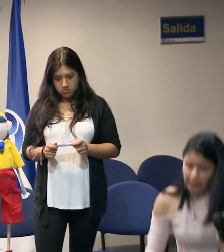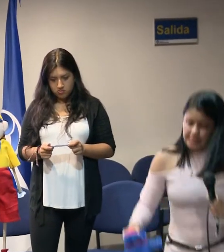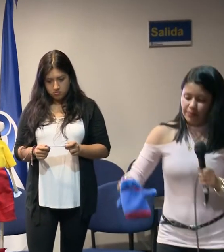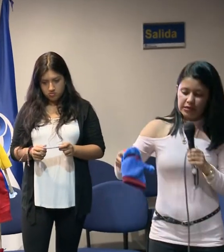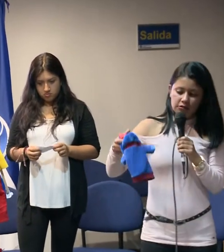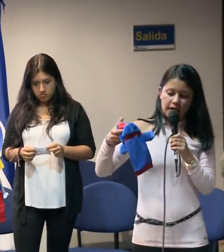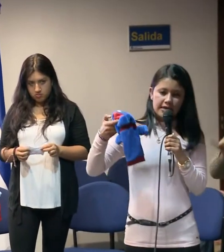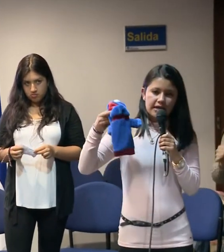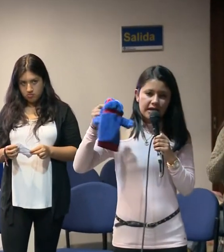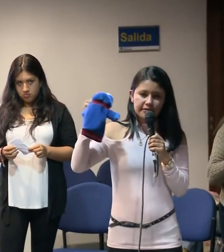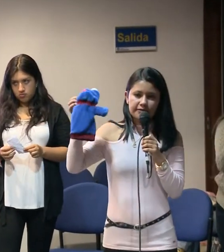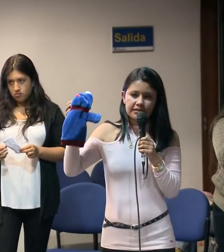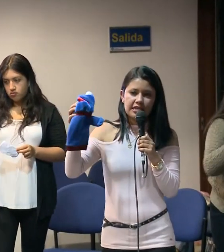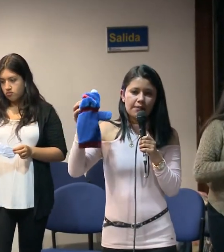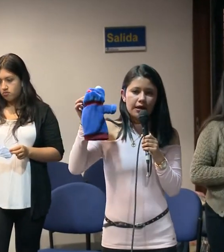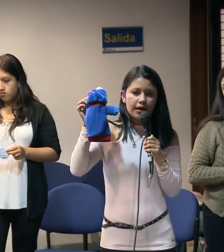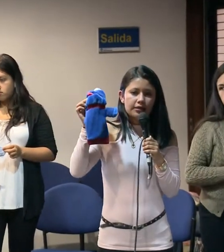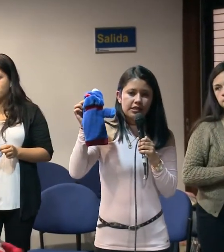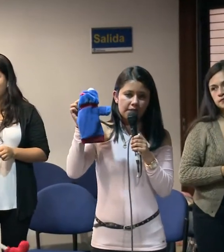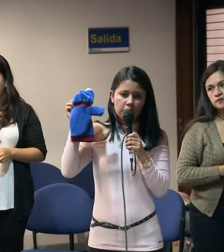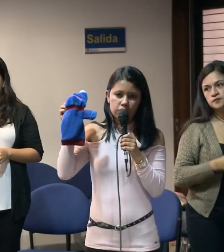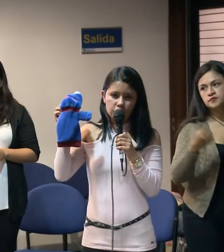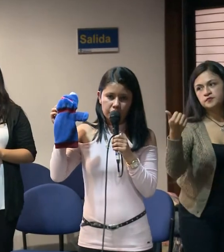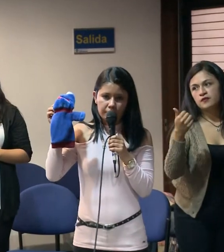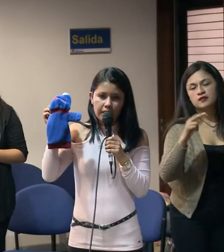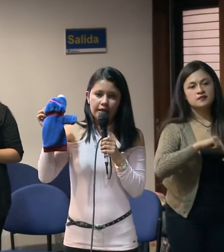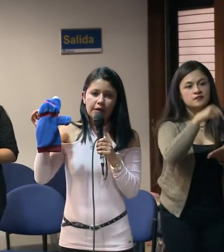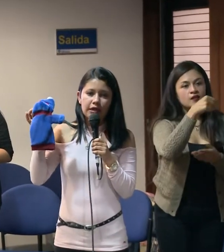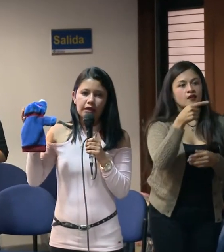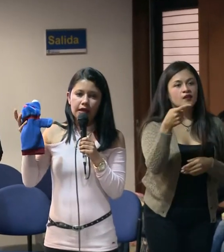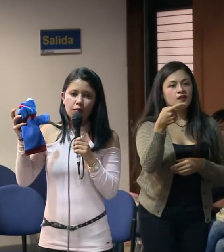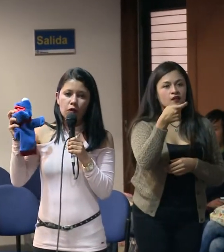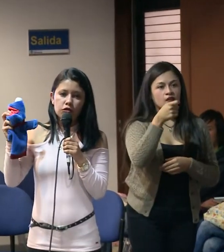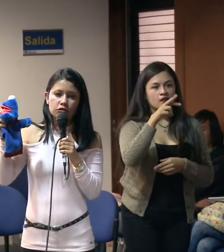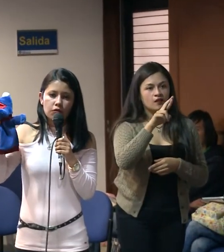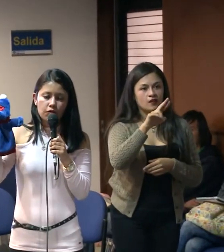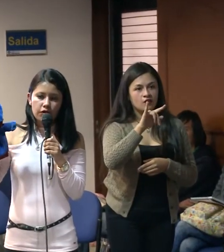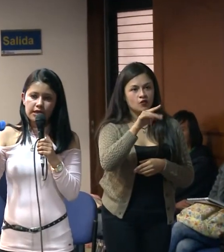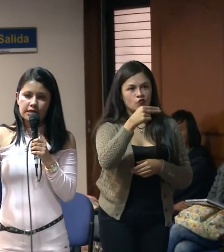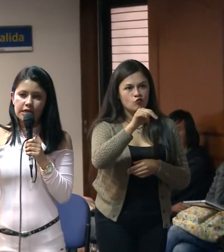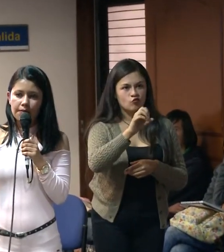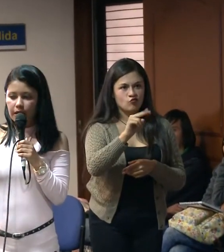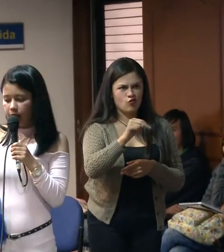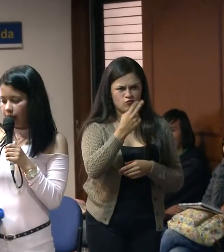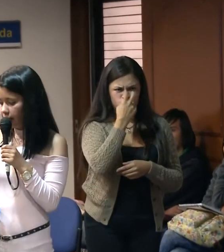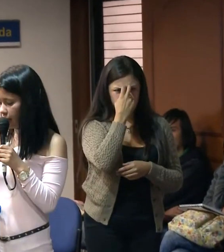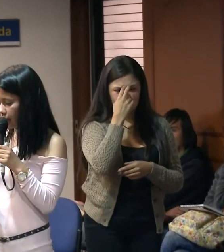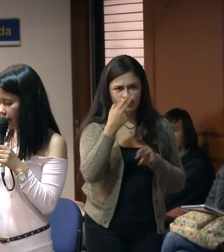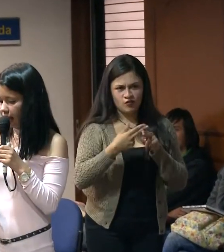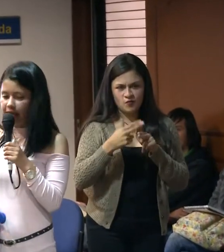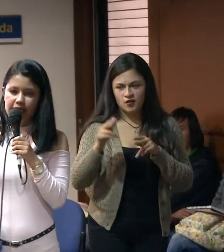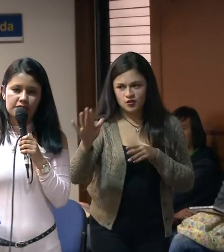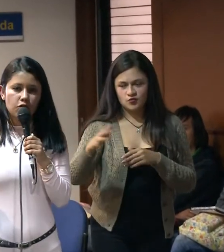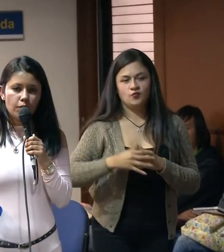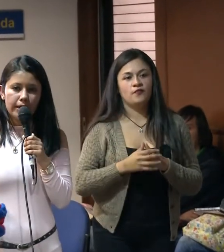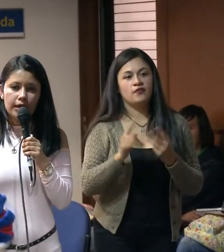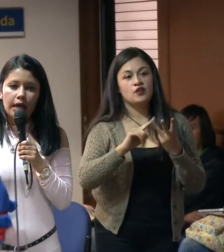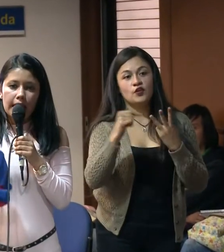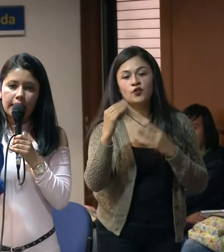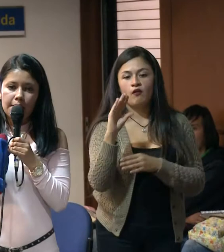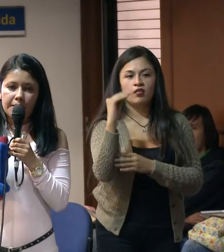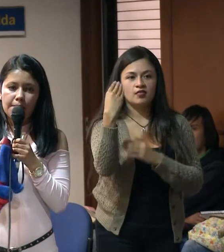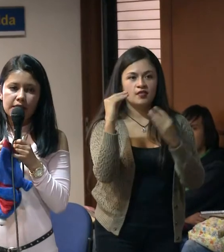Bueno, este personaje de acá se llama Gruñón. También tenemos uno que se llama el títere, que es